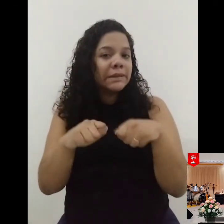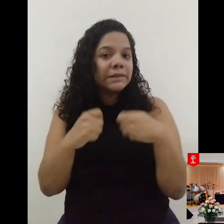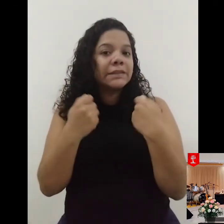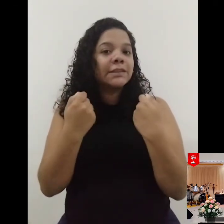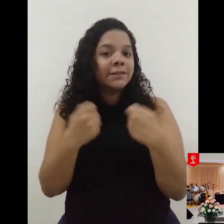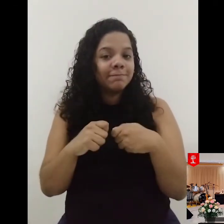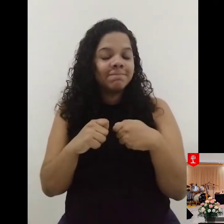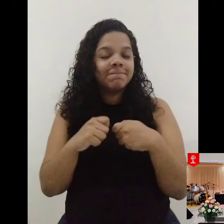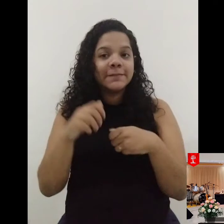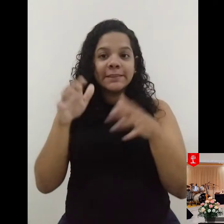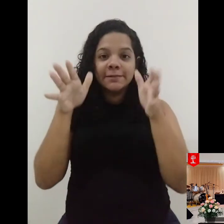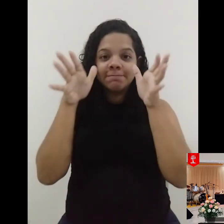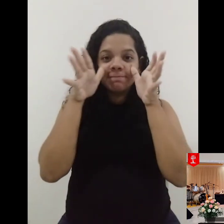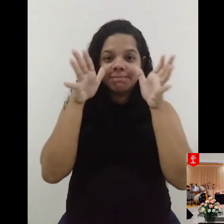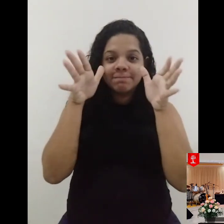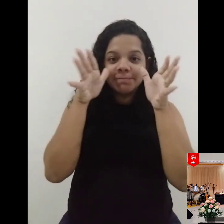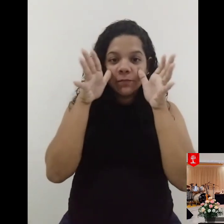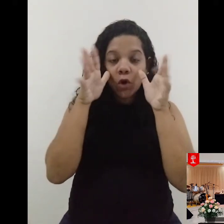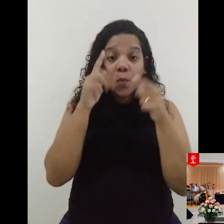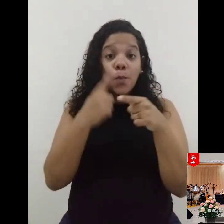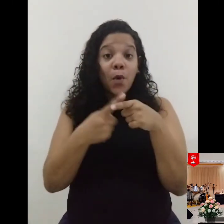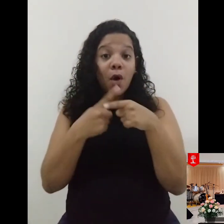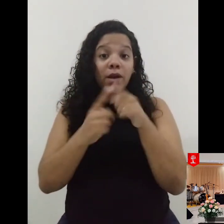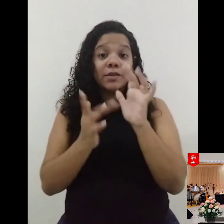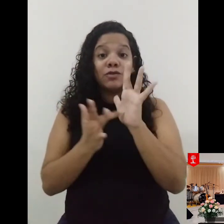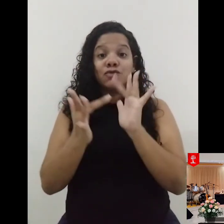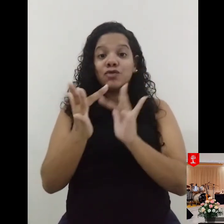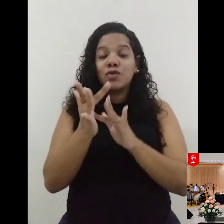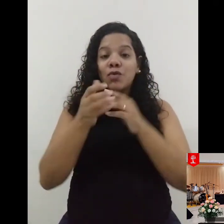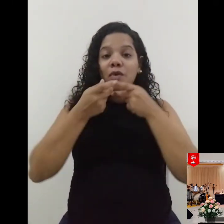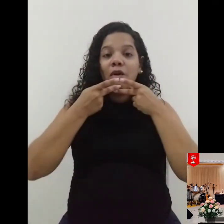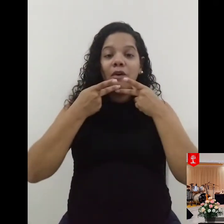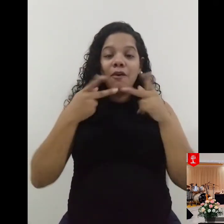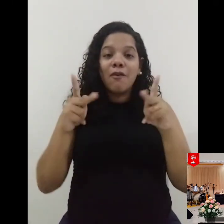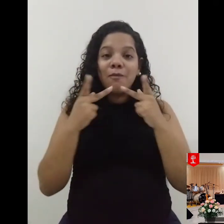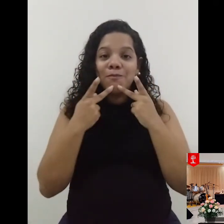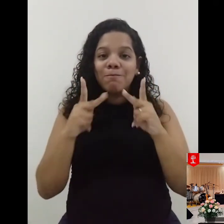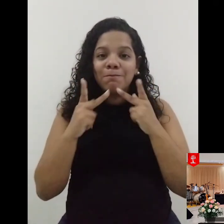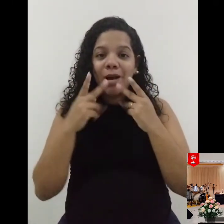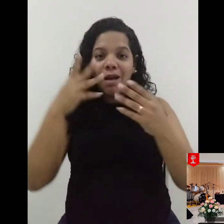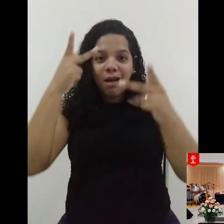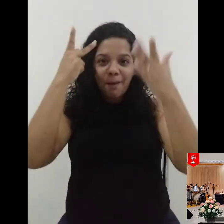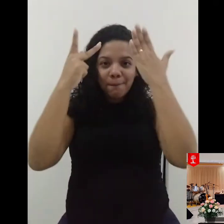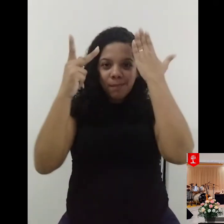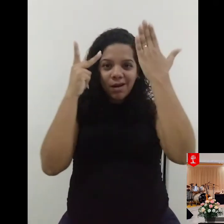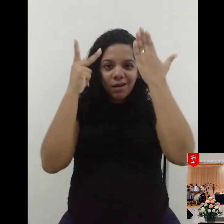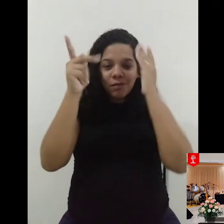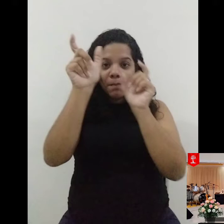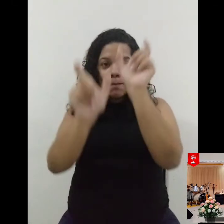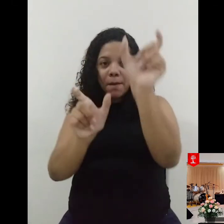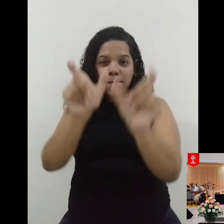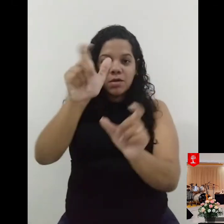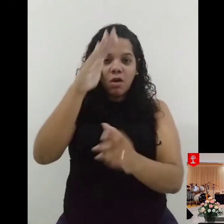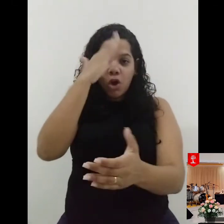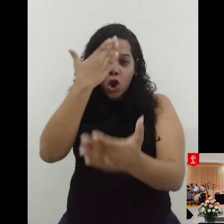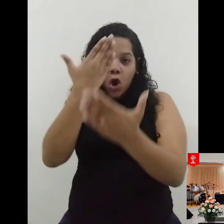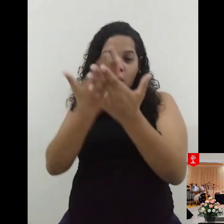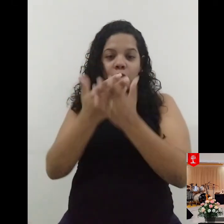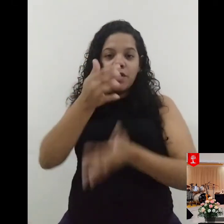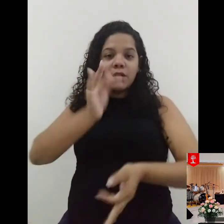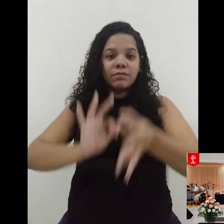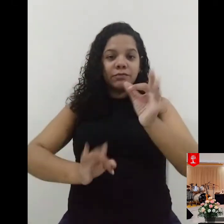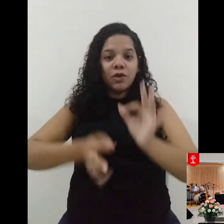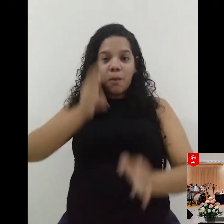uma boa palavra para a gente refletir nas nossas ações. Então, a oração do fariseu,